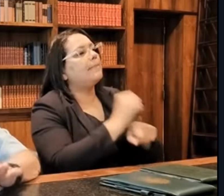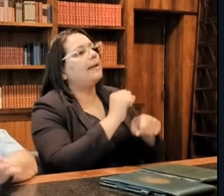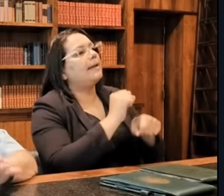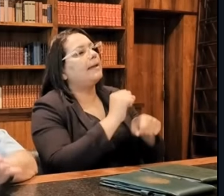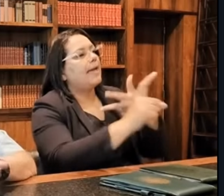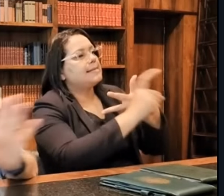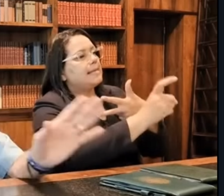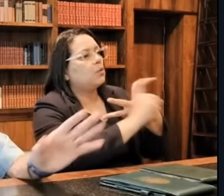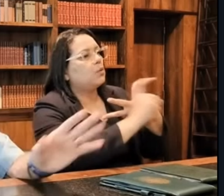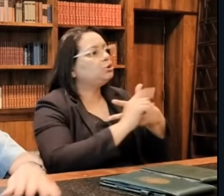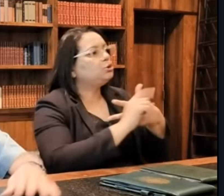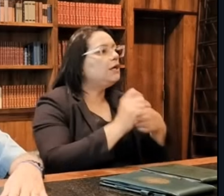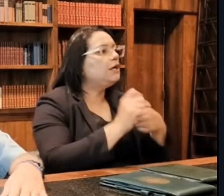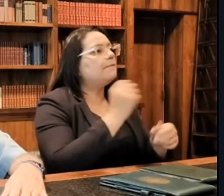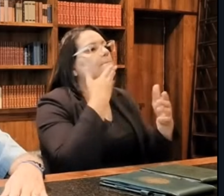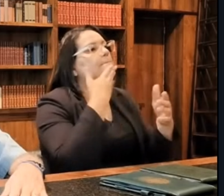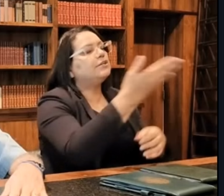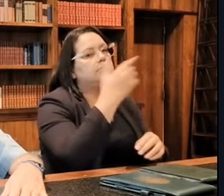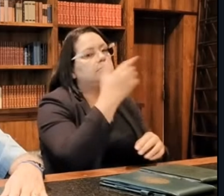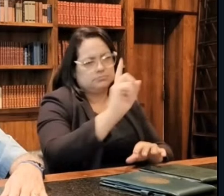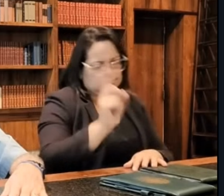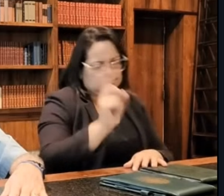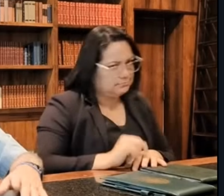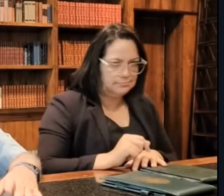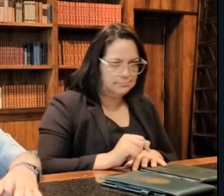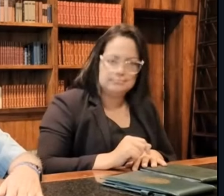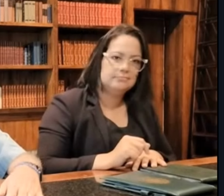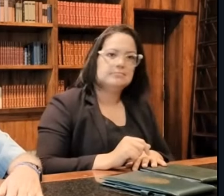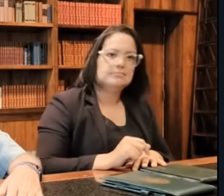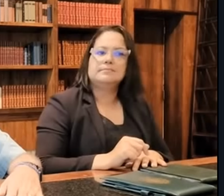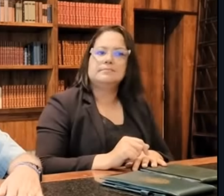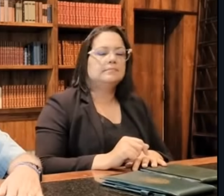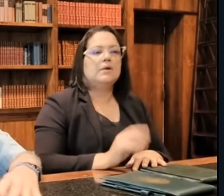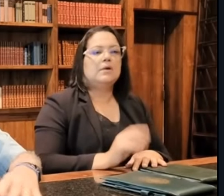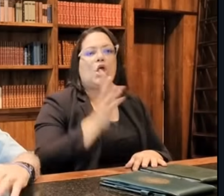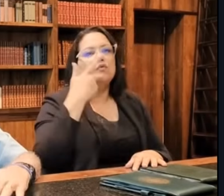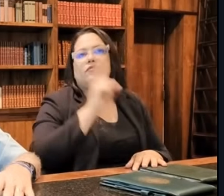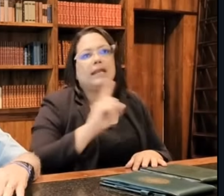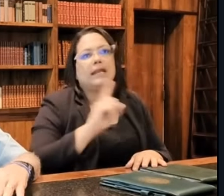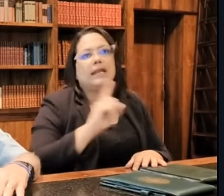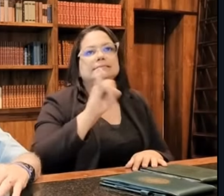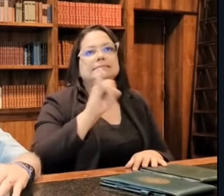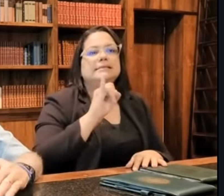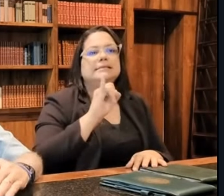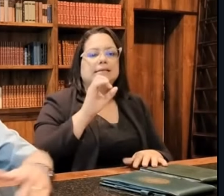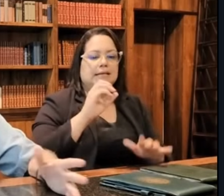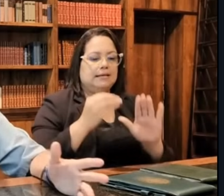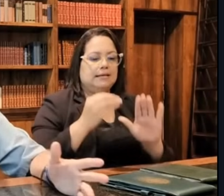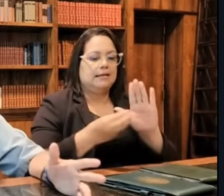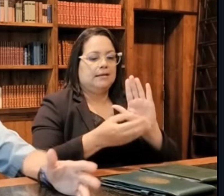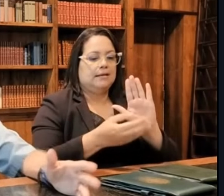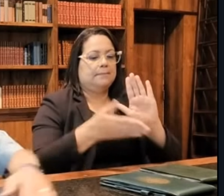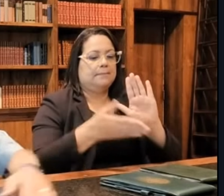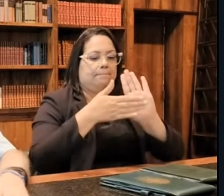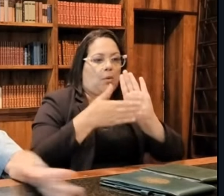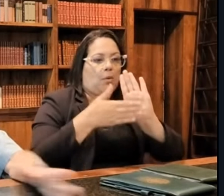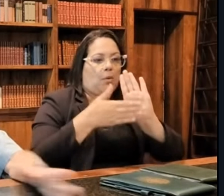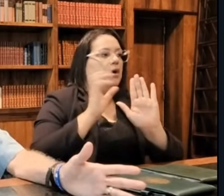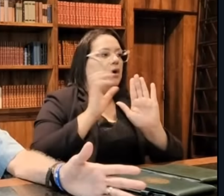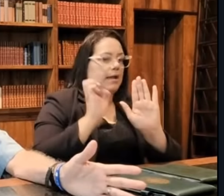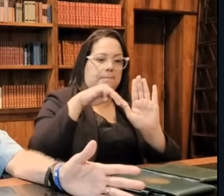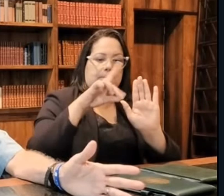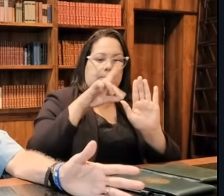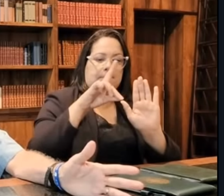presidente Bolsonaro sabe muito bem disso. E os adversários políticos sabem muito